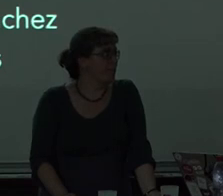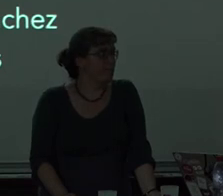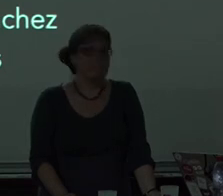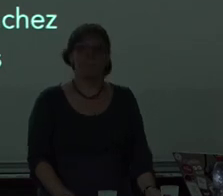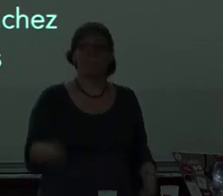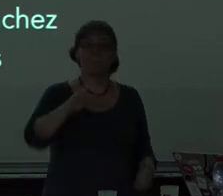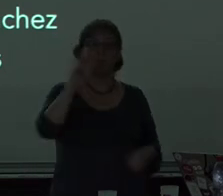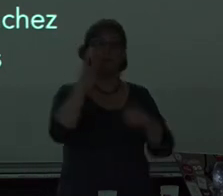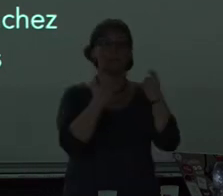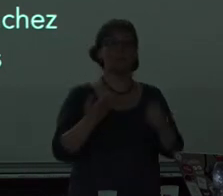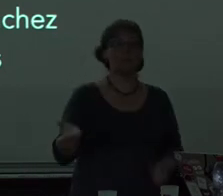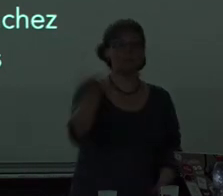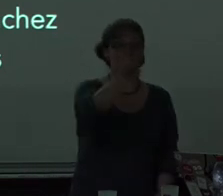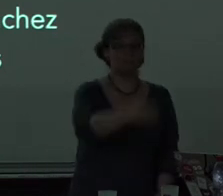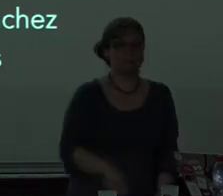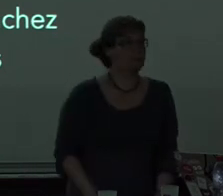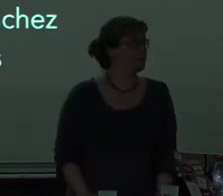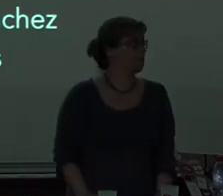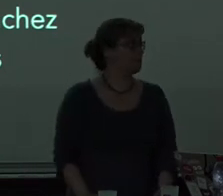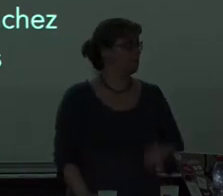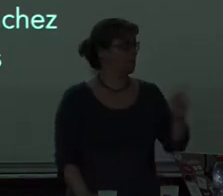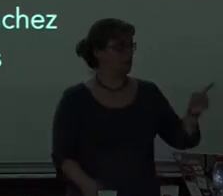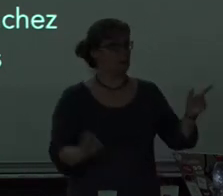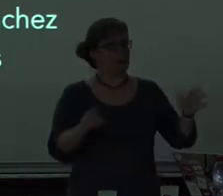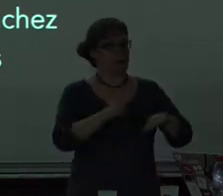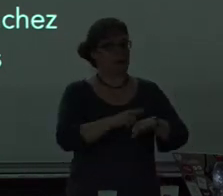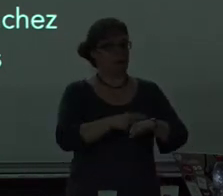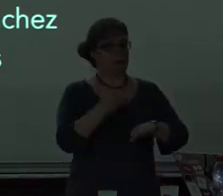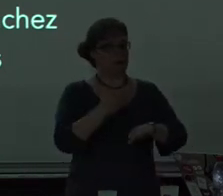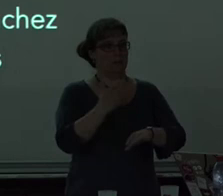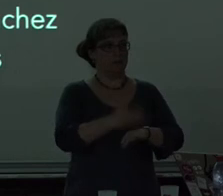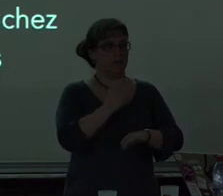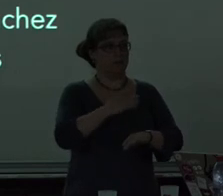Est-ce qu'il y a d'autres questions? Oui. Je propose qu'on s'arrête là pour ne pas trop